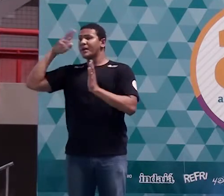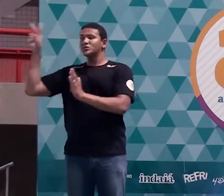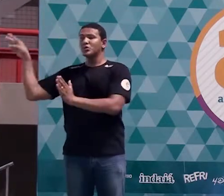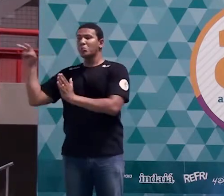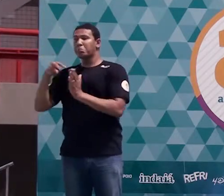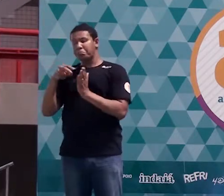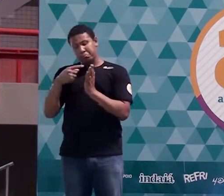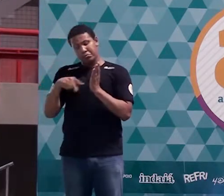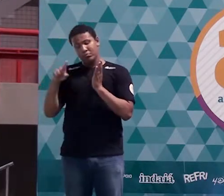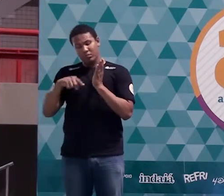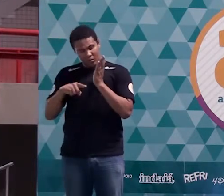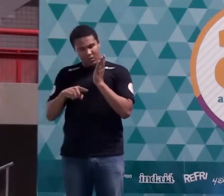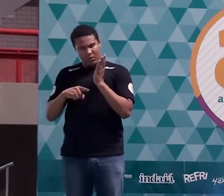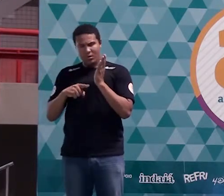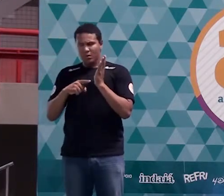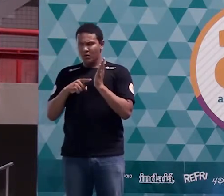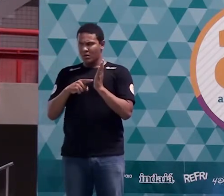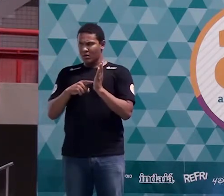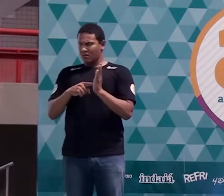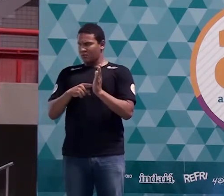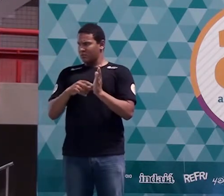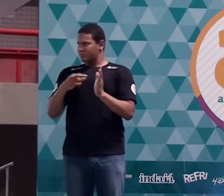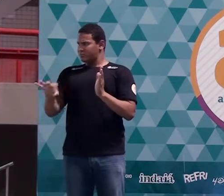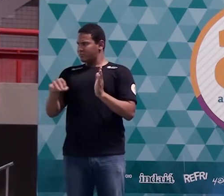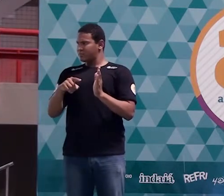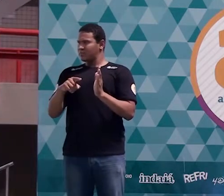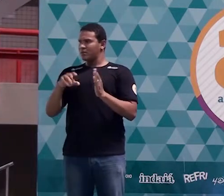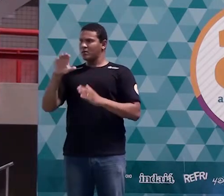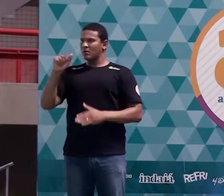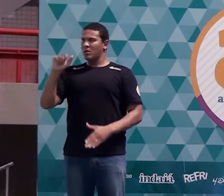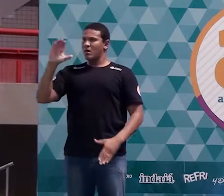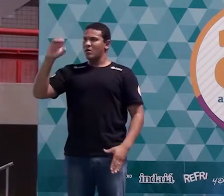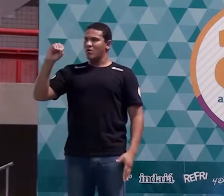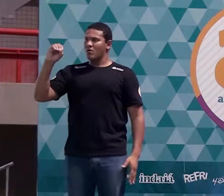ele observa isso também. O nome desse erro é